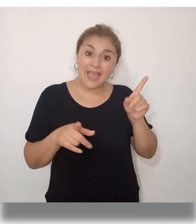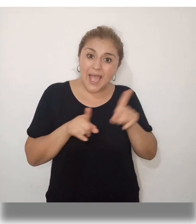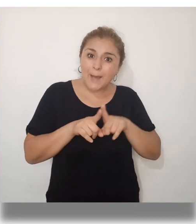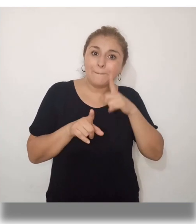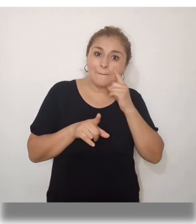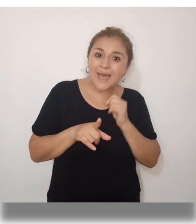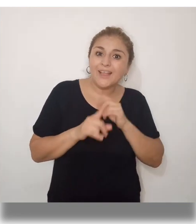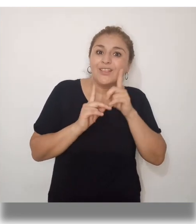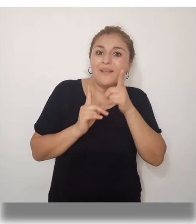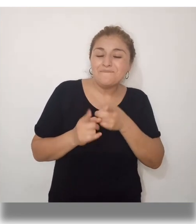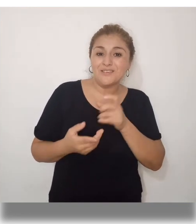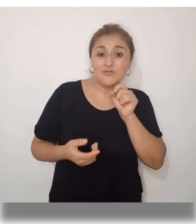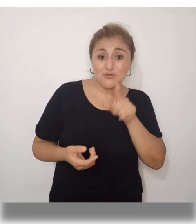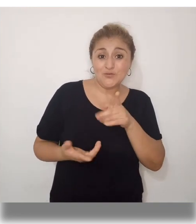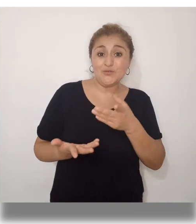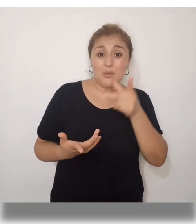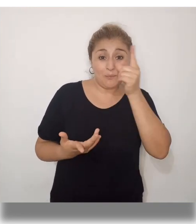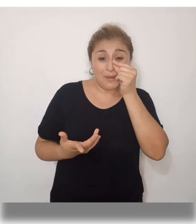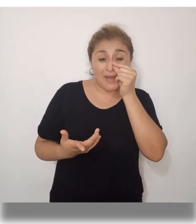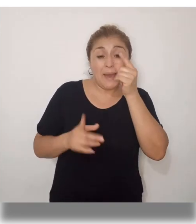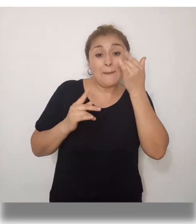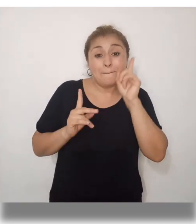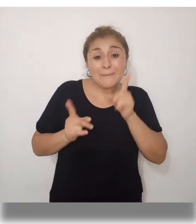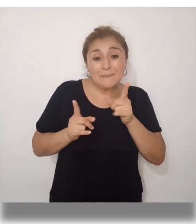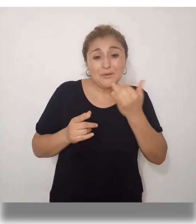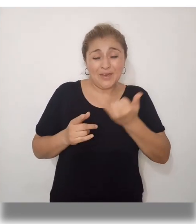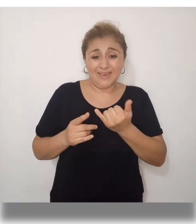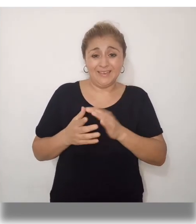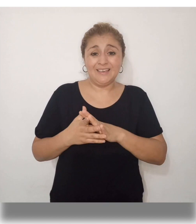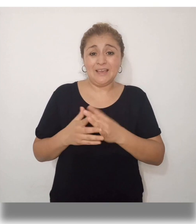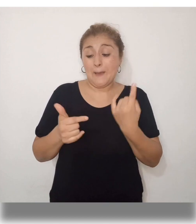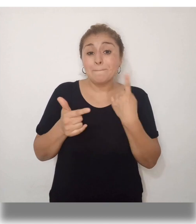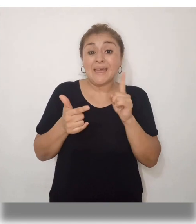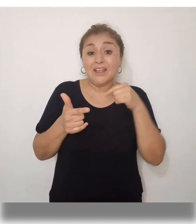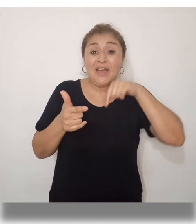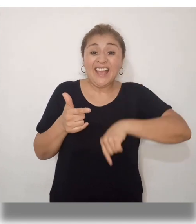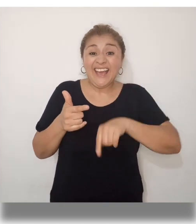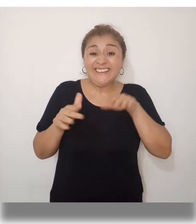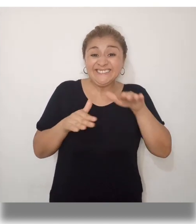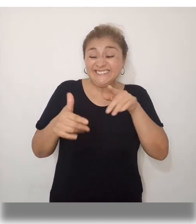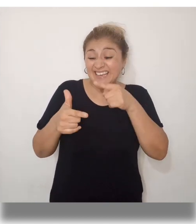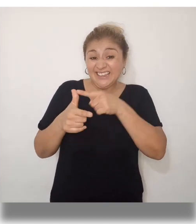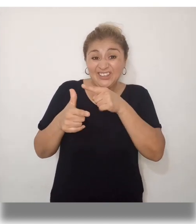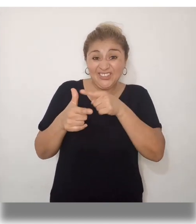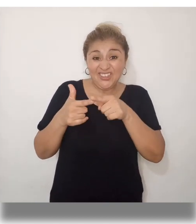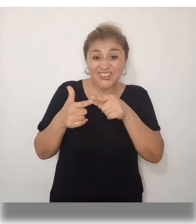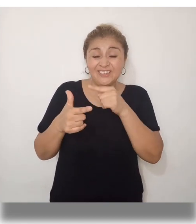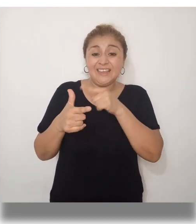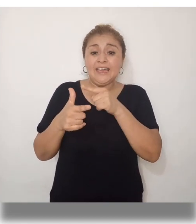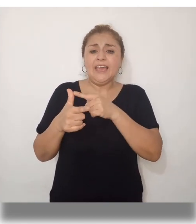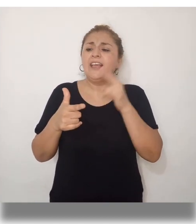el hijo mayor no veía a su hermano como tal Fíjate lo que dijo